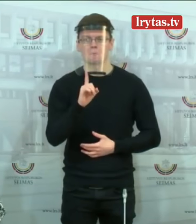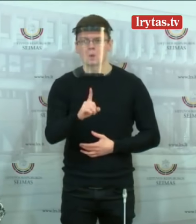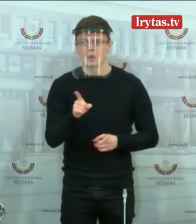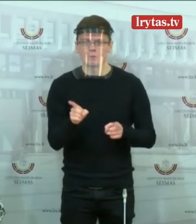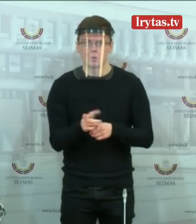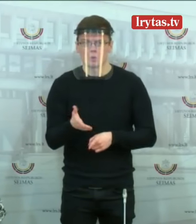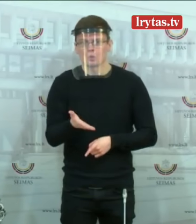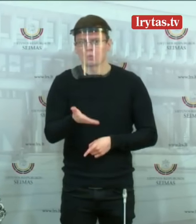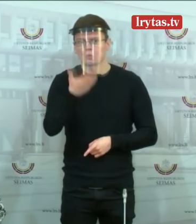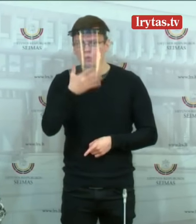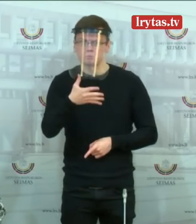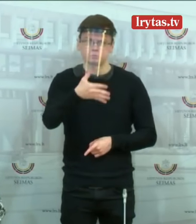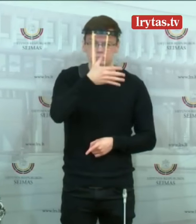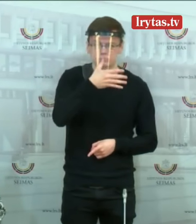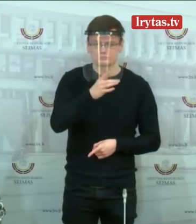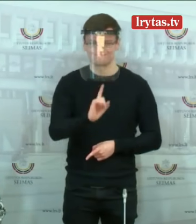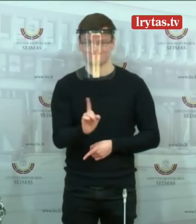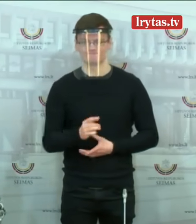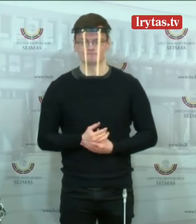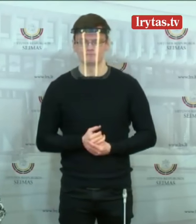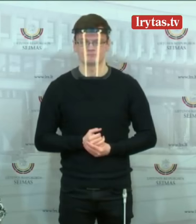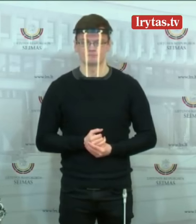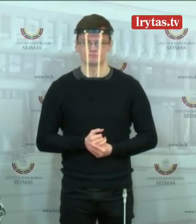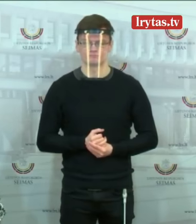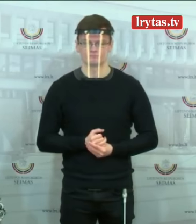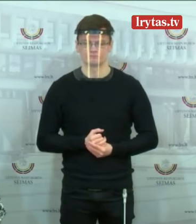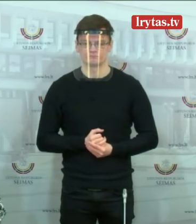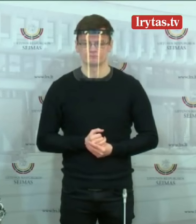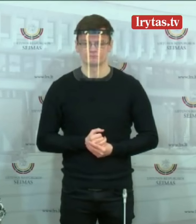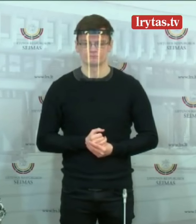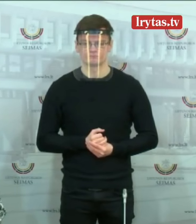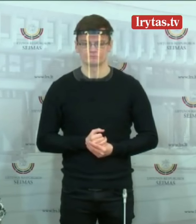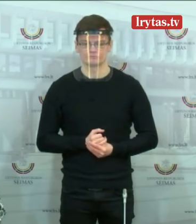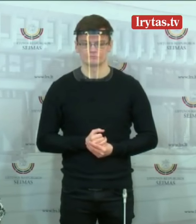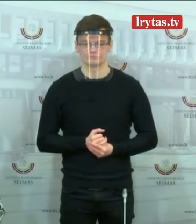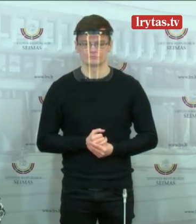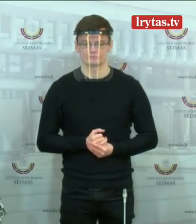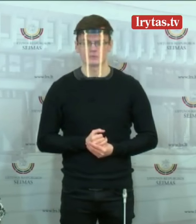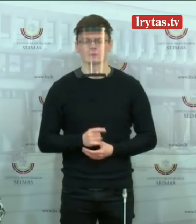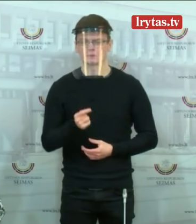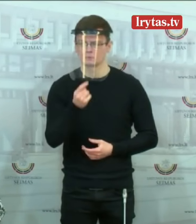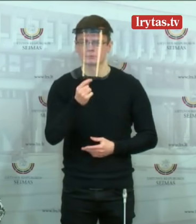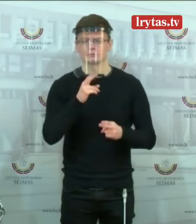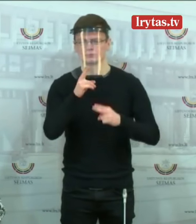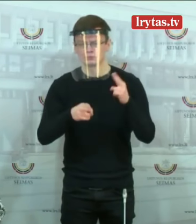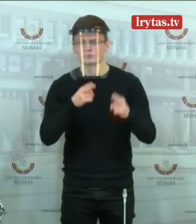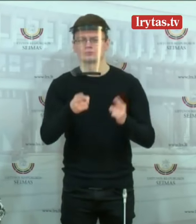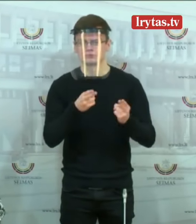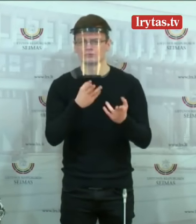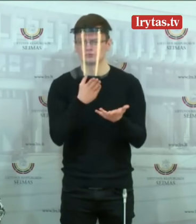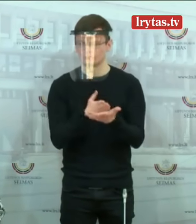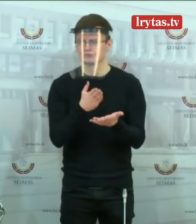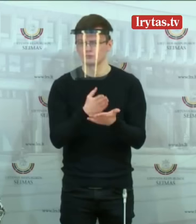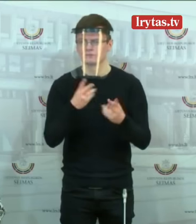yra esminiai. Bet, na, dar šiek tiek nuogąstavimų yra, dėl to mūsų specialistai ir šiandien